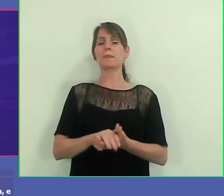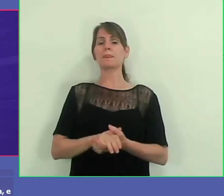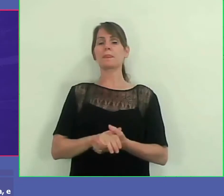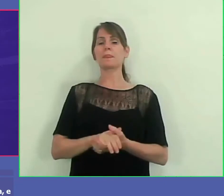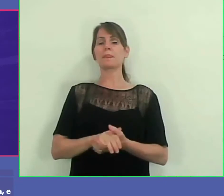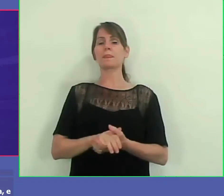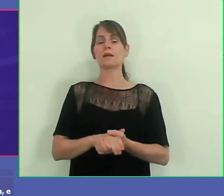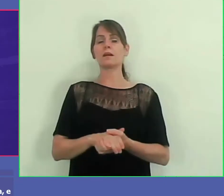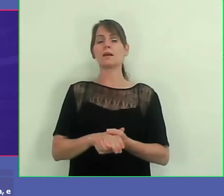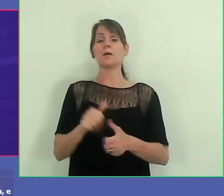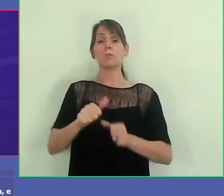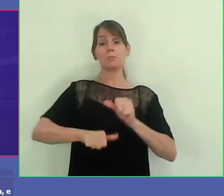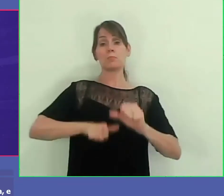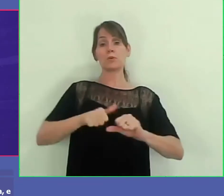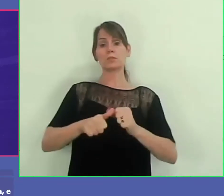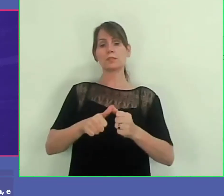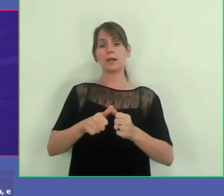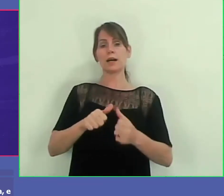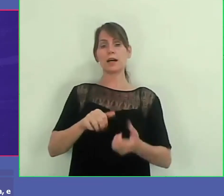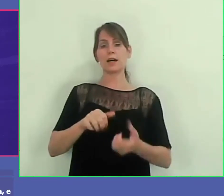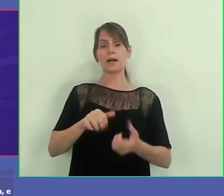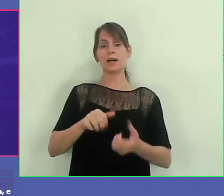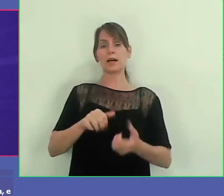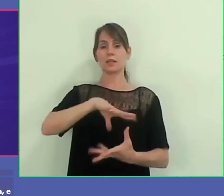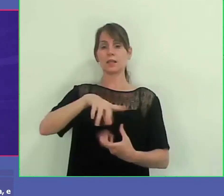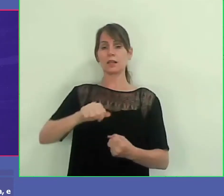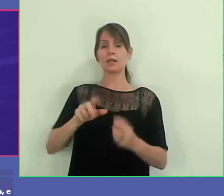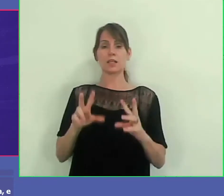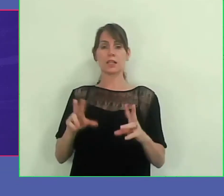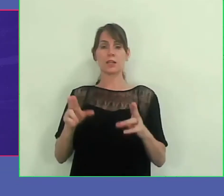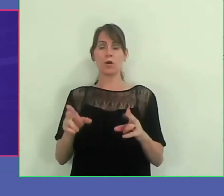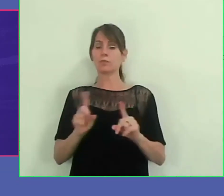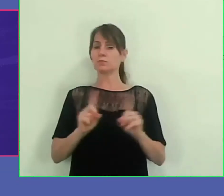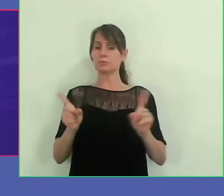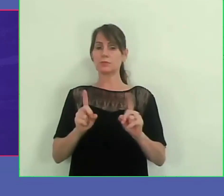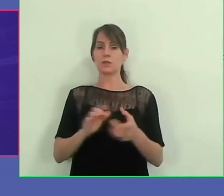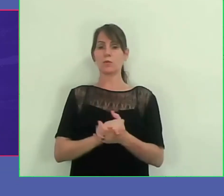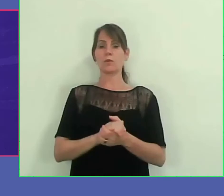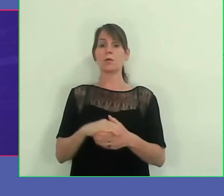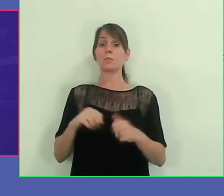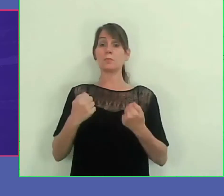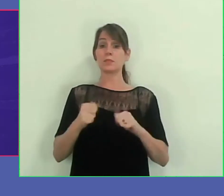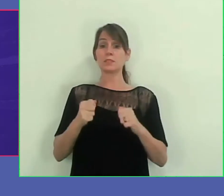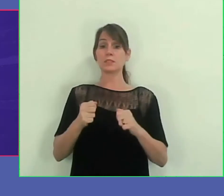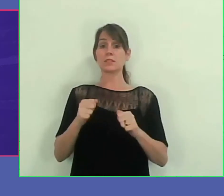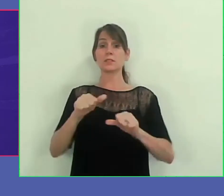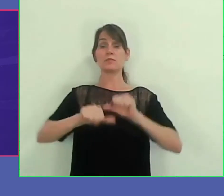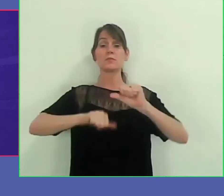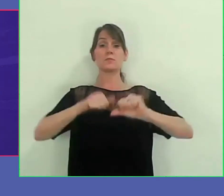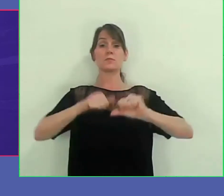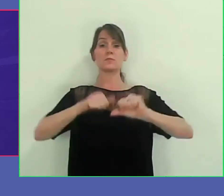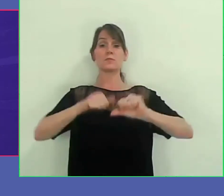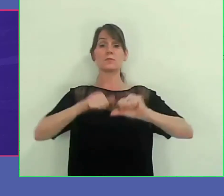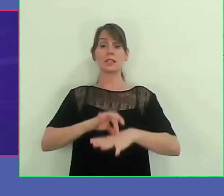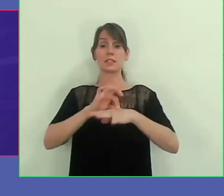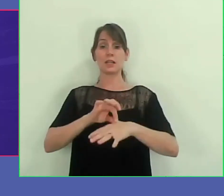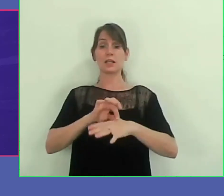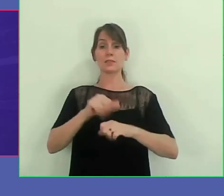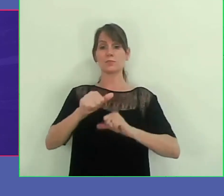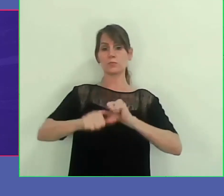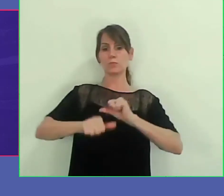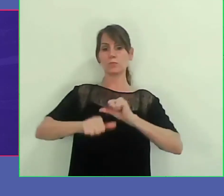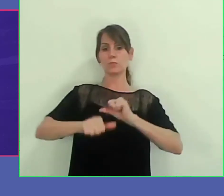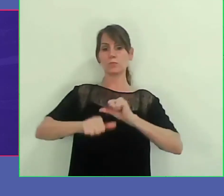plano, mas é uma transferência de esfera da carne para a esfera do Espírito.